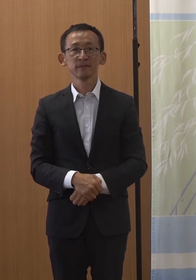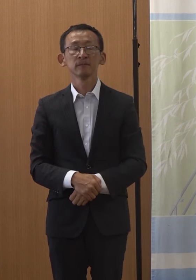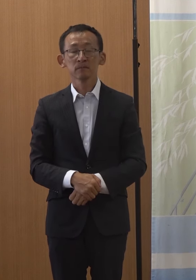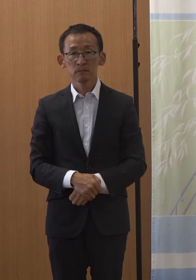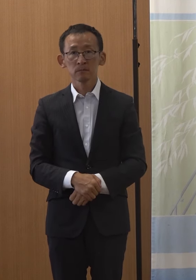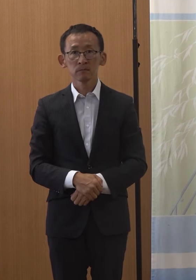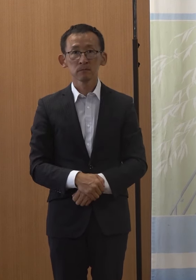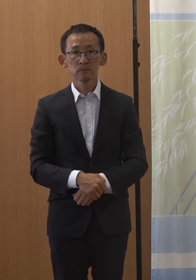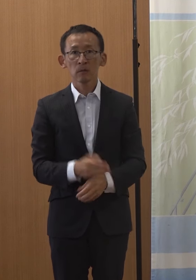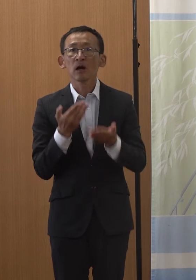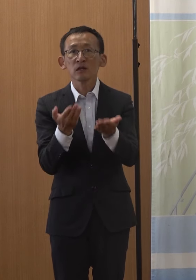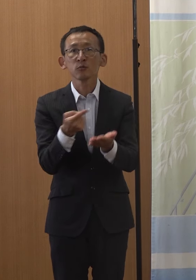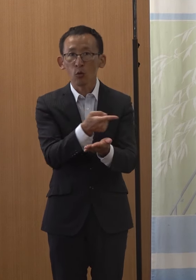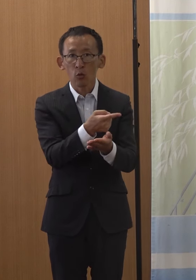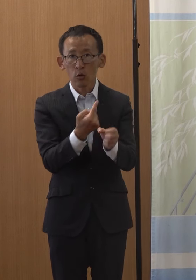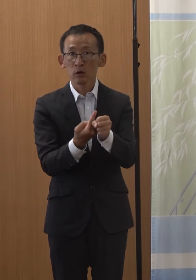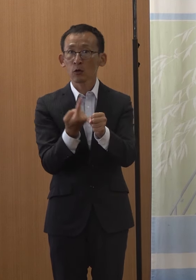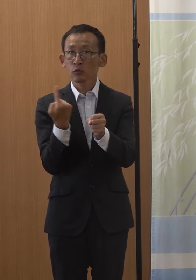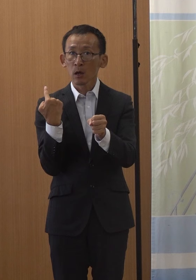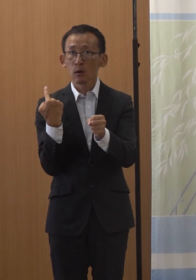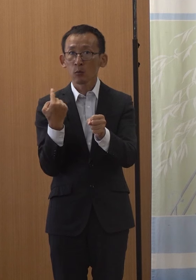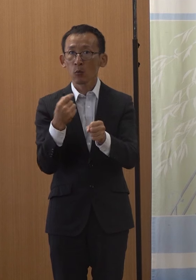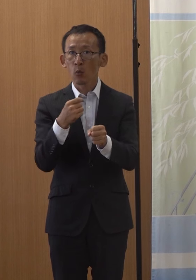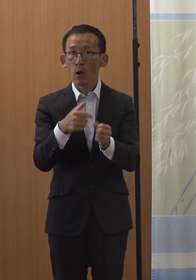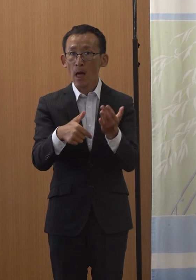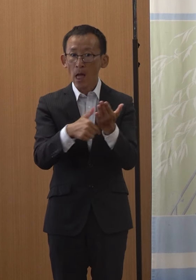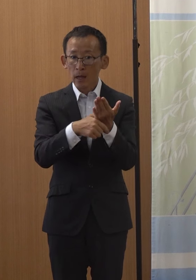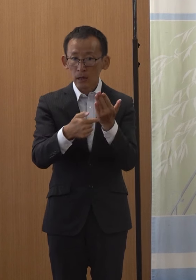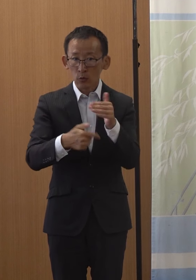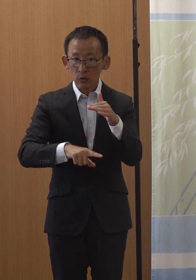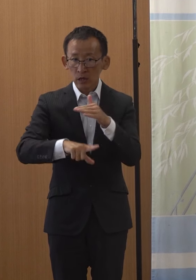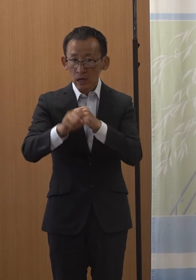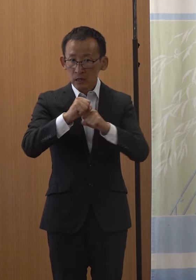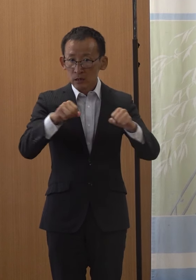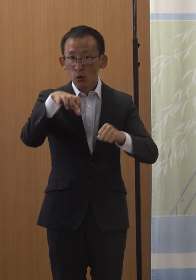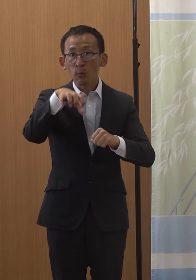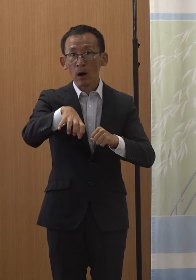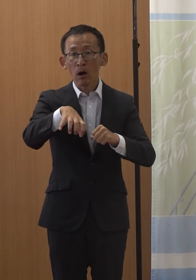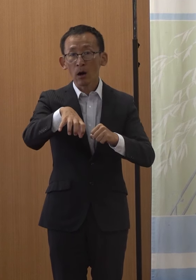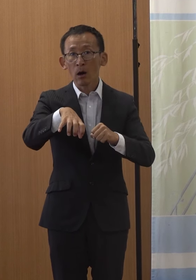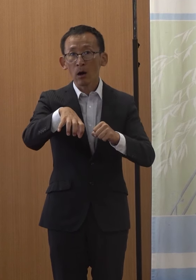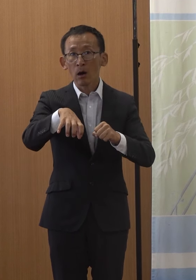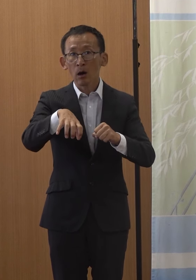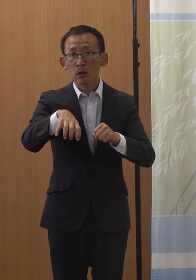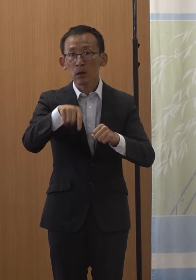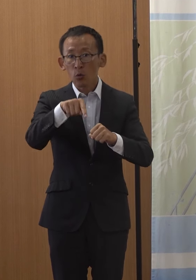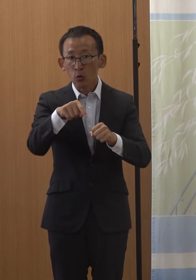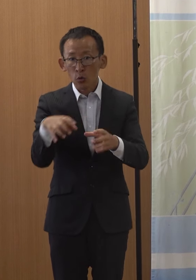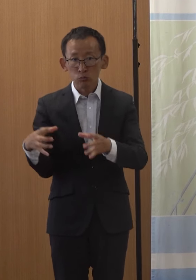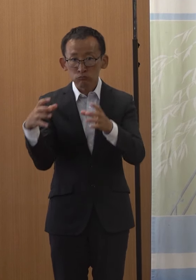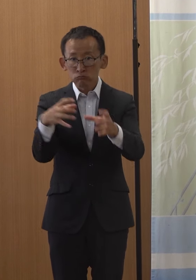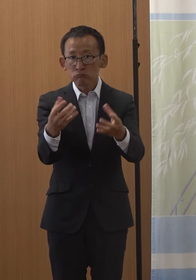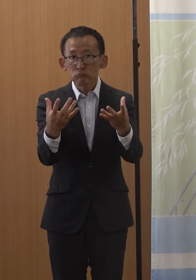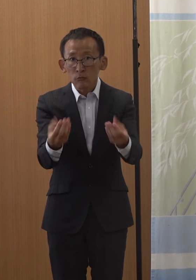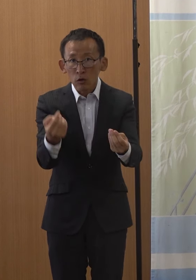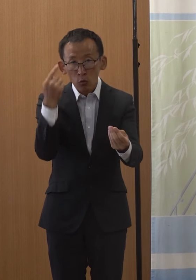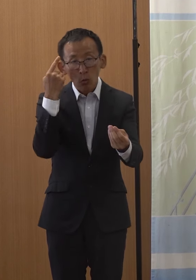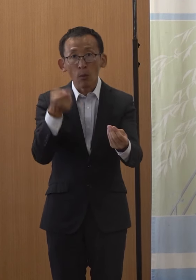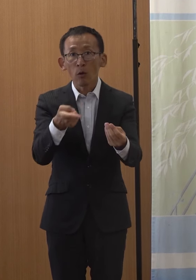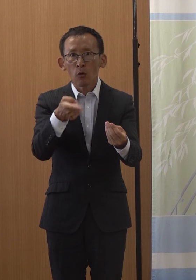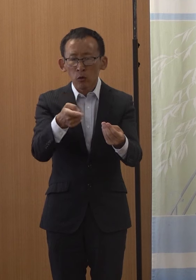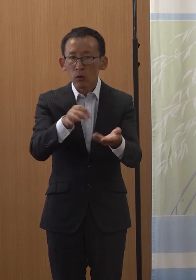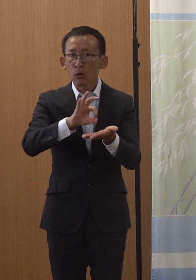昨年も金沢駅の東口広場でこちらで木の場が設置されていたと思うんですけれども、その時の利用